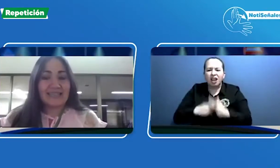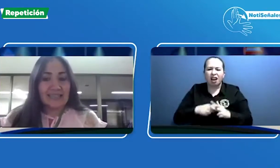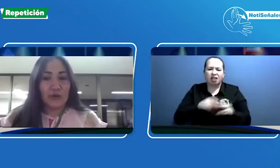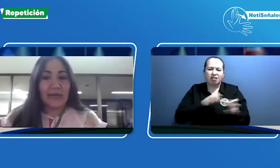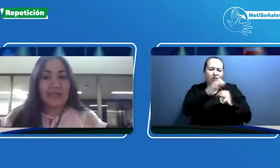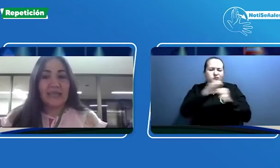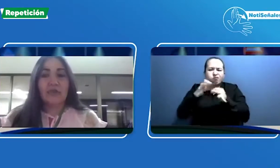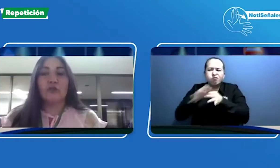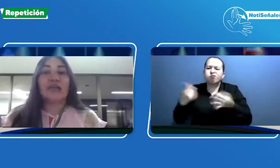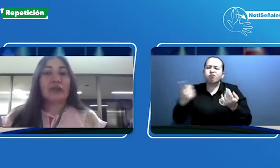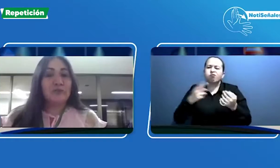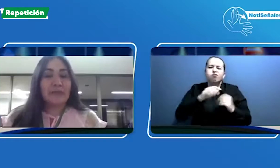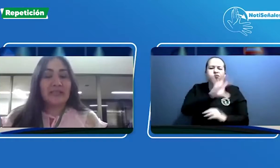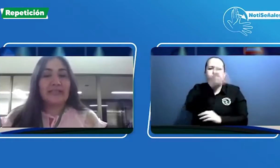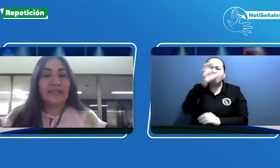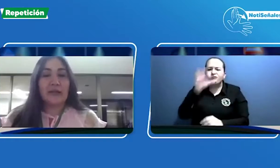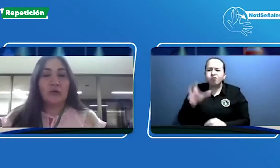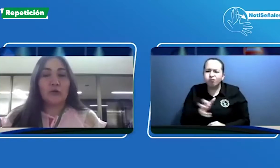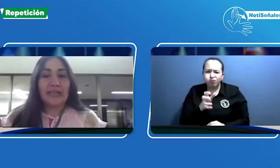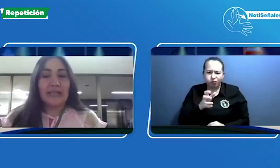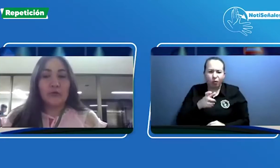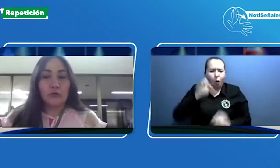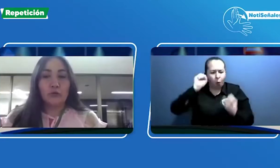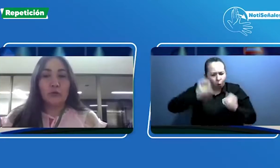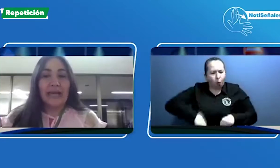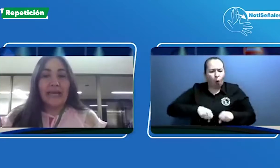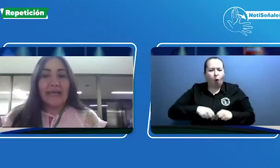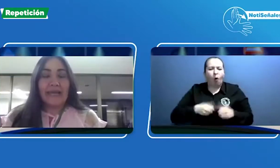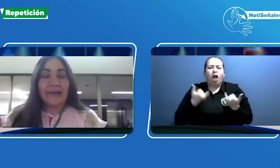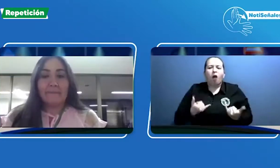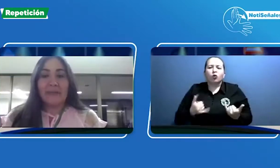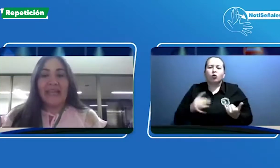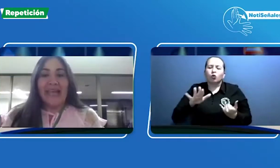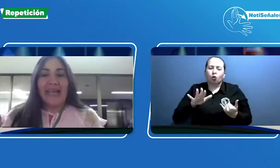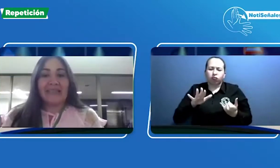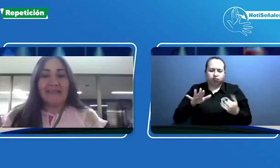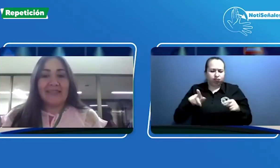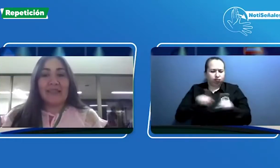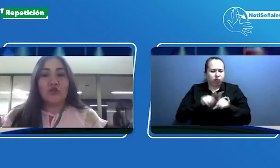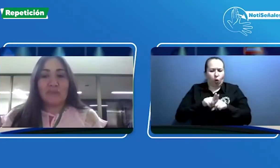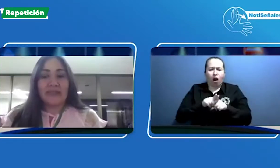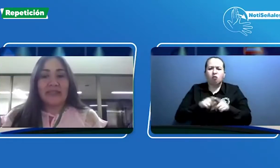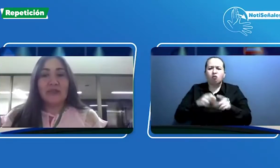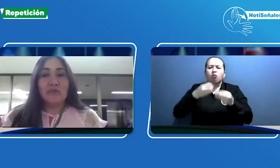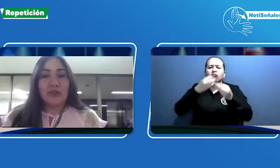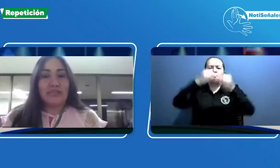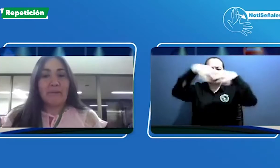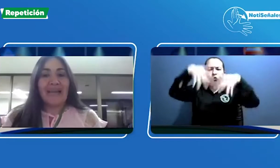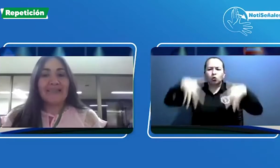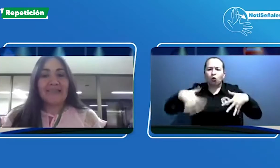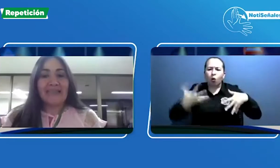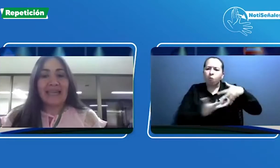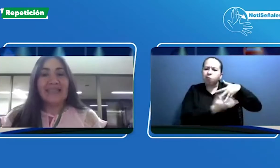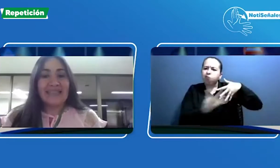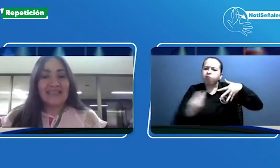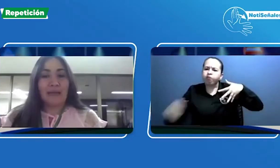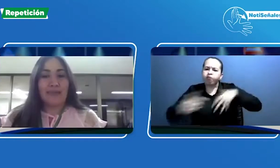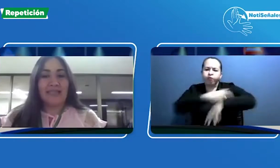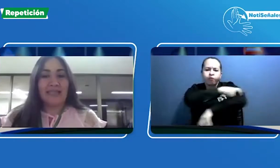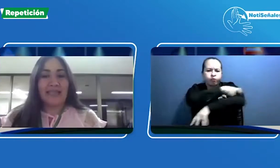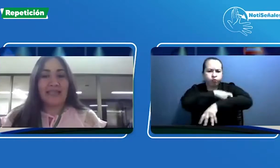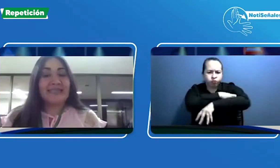regionales los que nos permite tener hoy una estructura a través de los comités municipales de